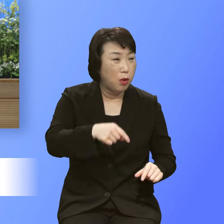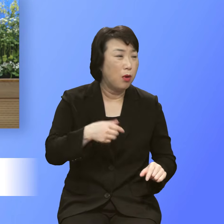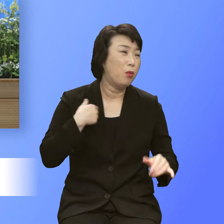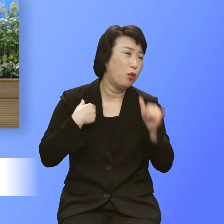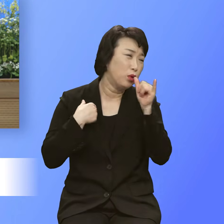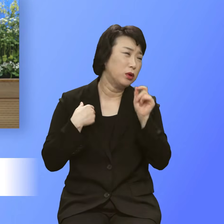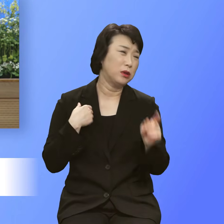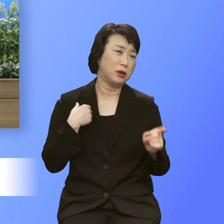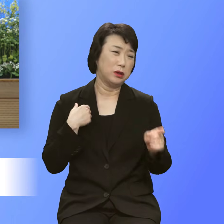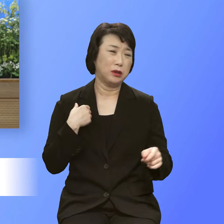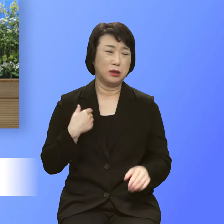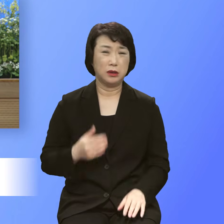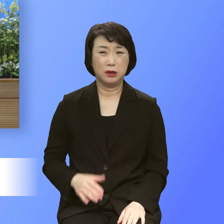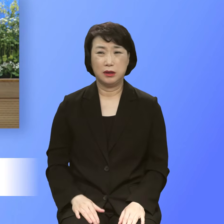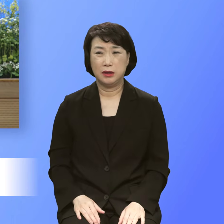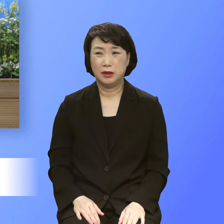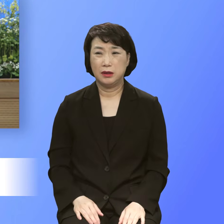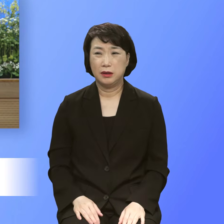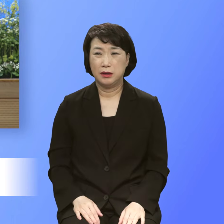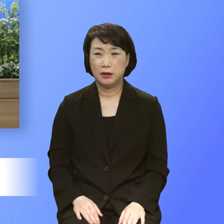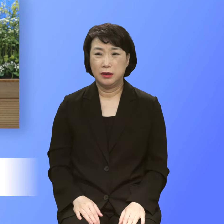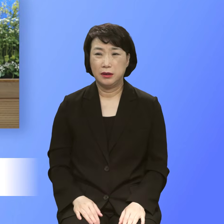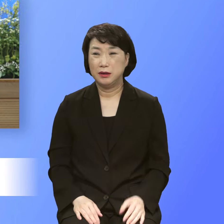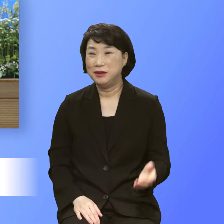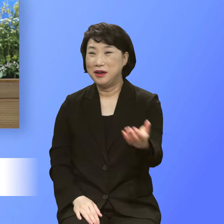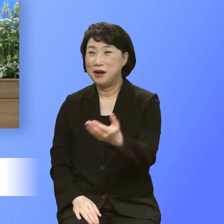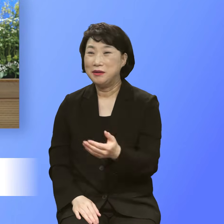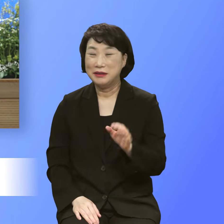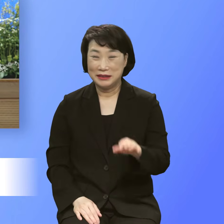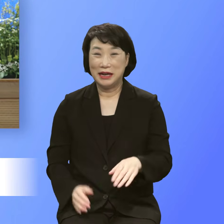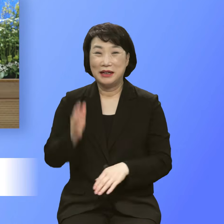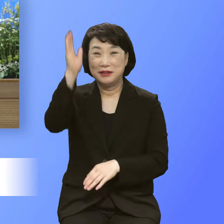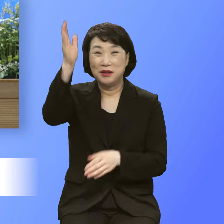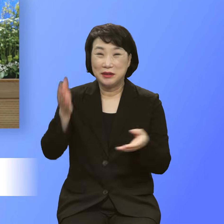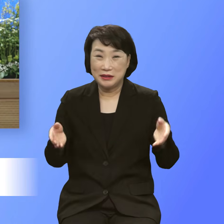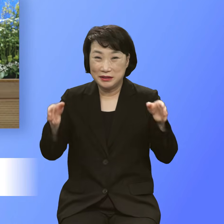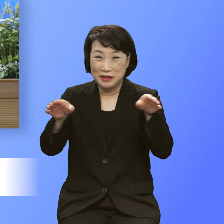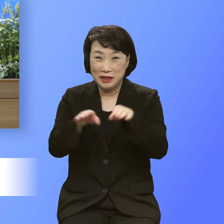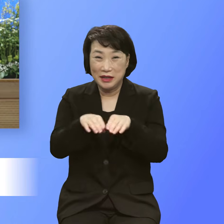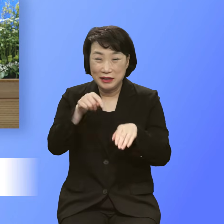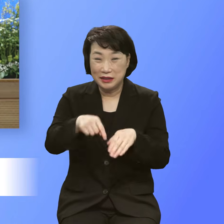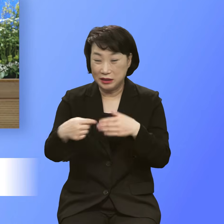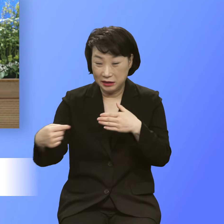몰라. 응? 여기 뭐라고 썼어요?